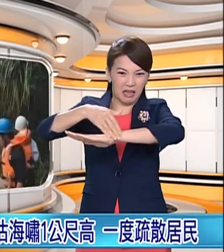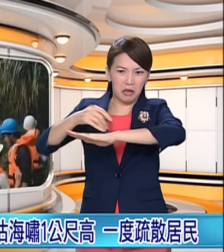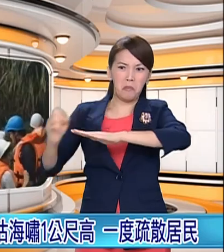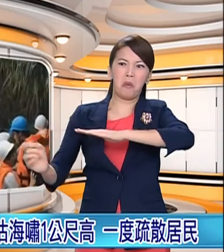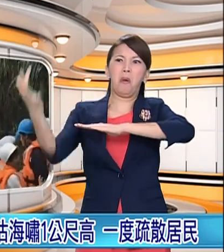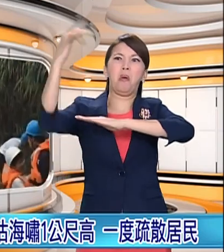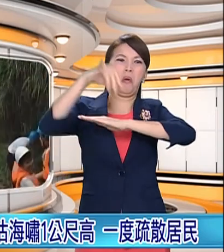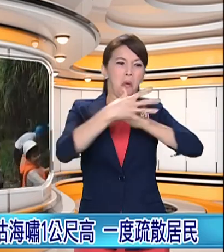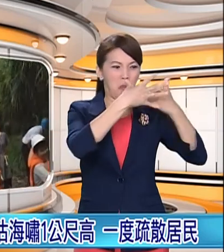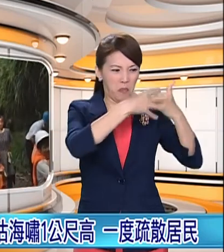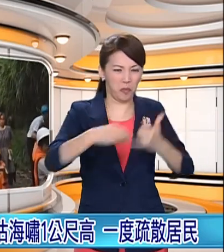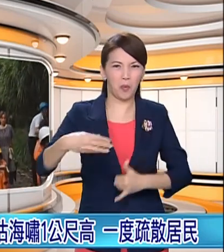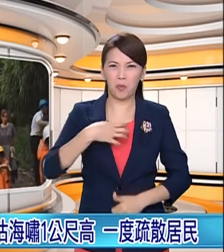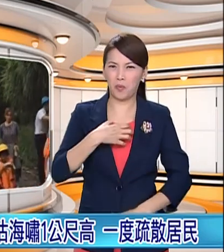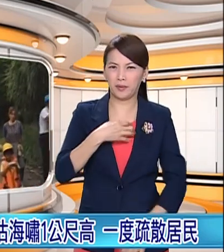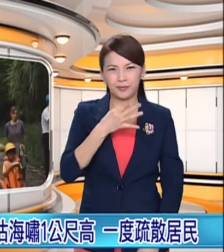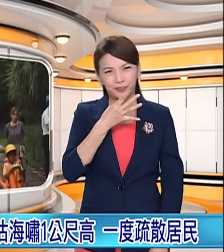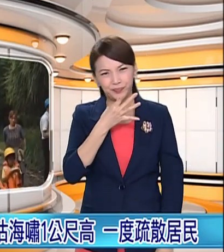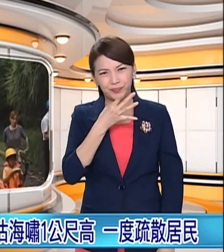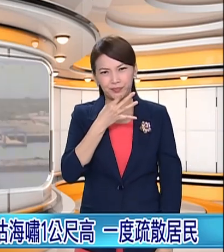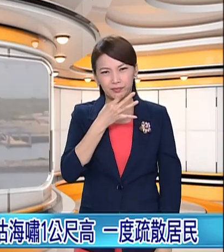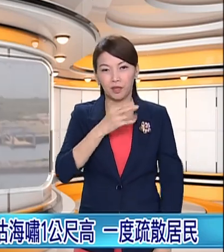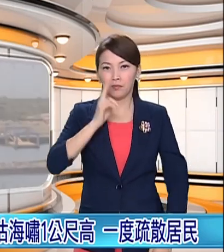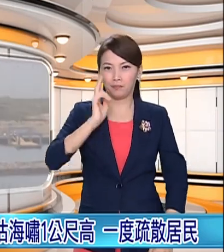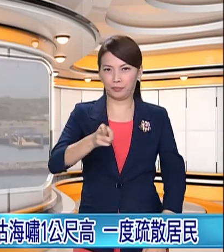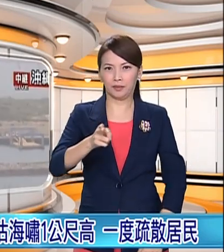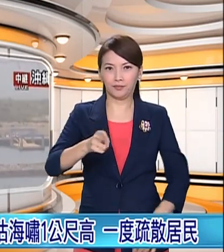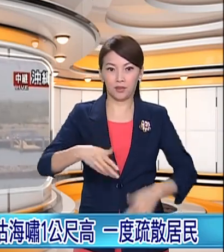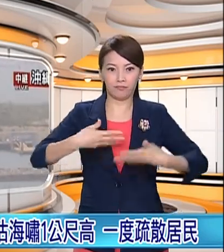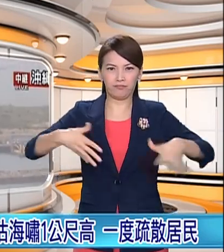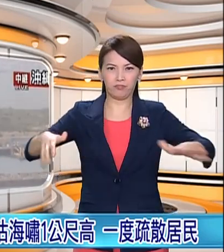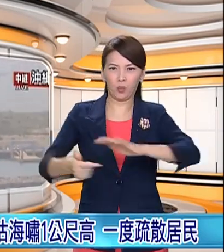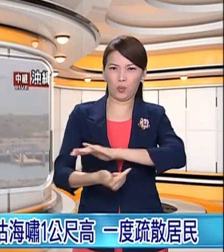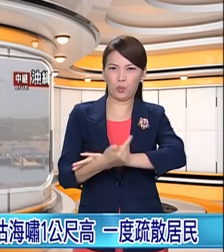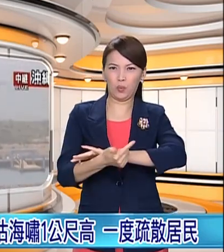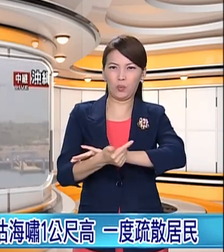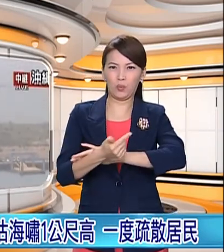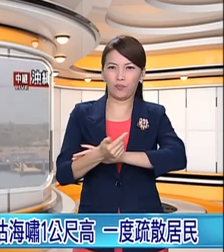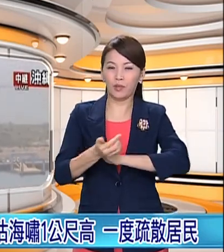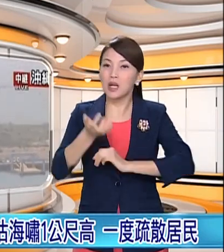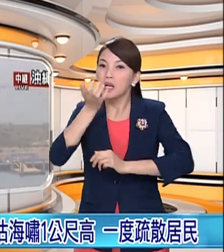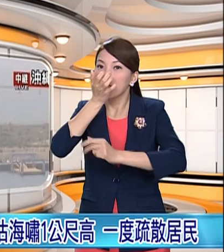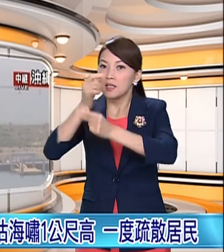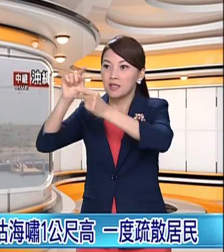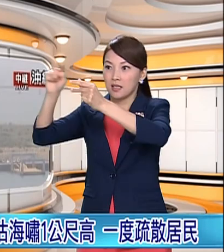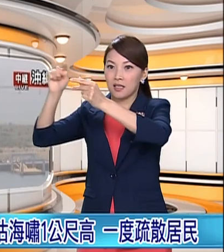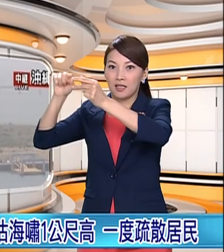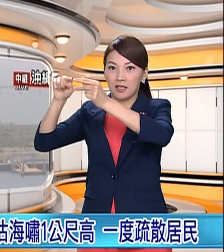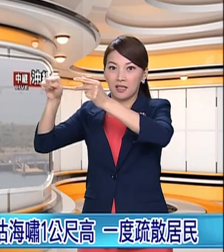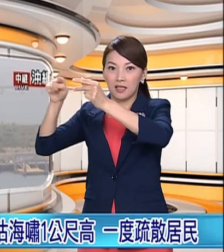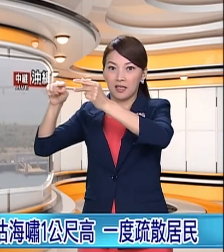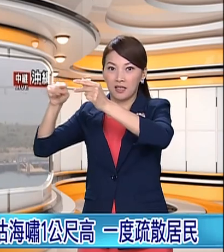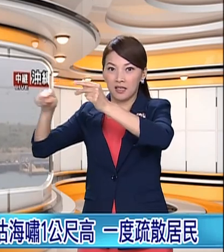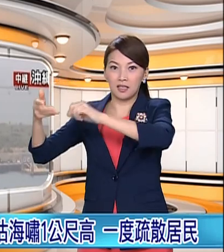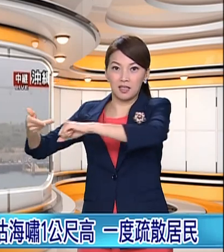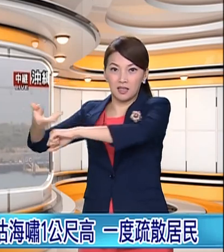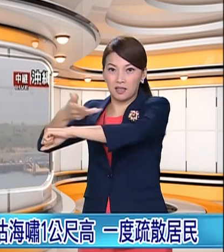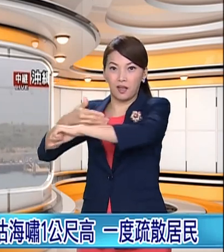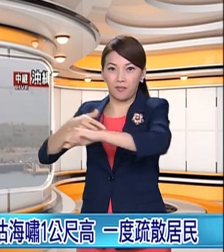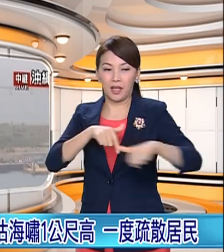散，让石垣岛、西表岛等地的居民紧急疏散，所幸最后只是虚惊